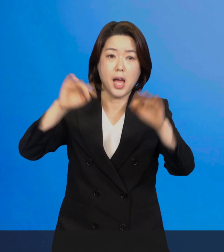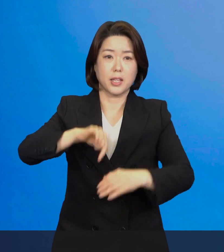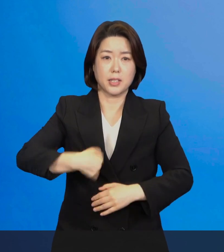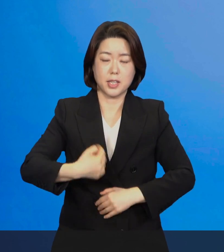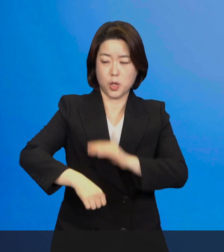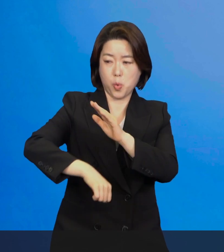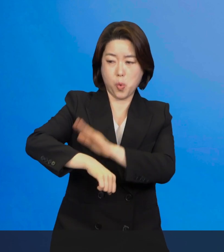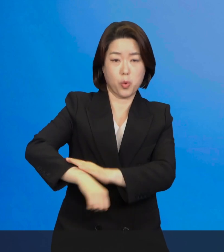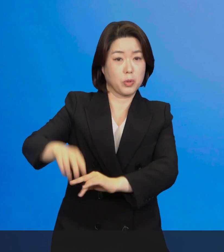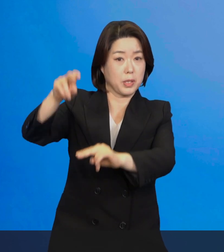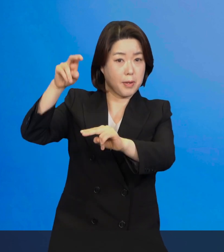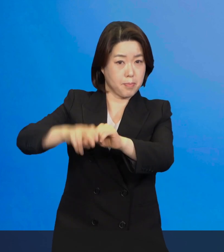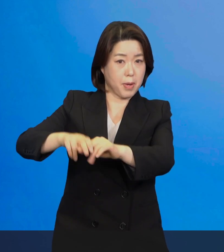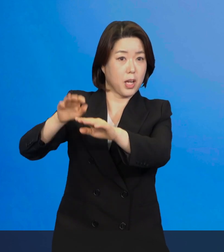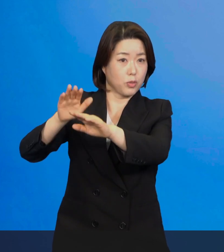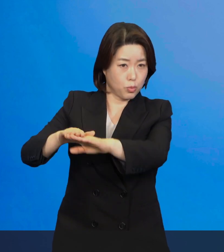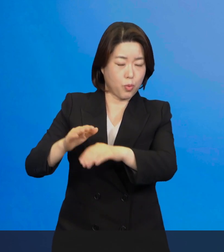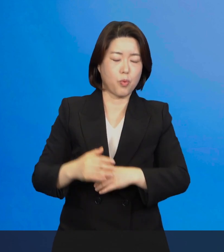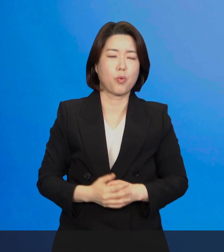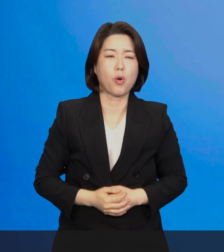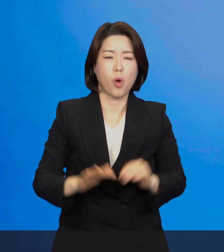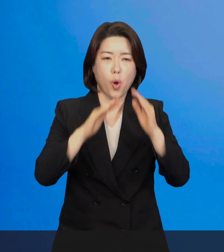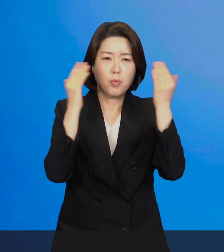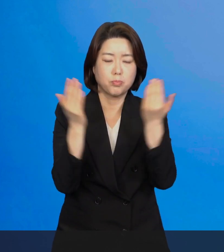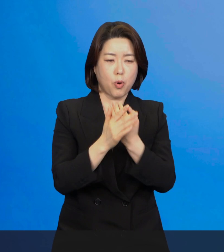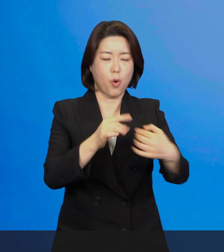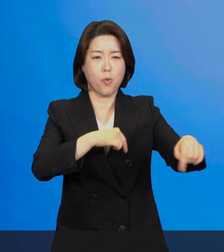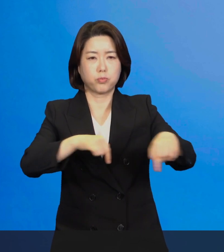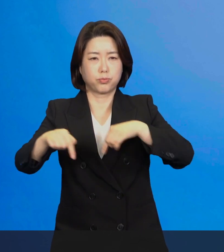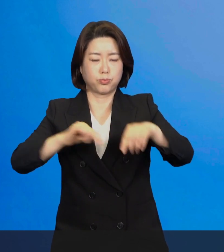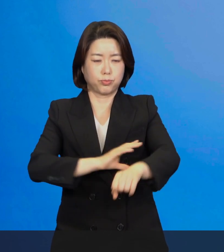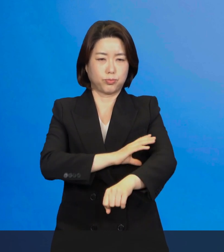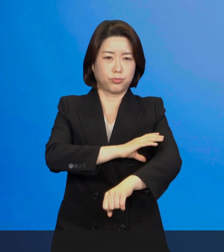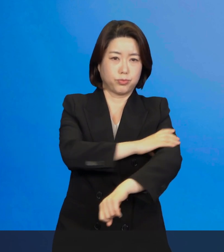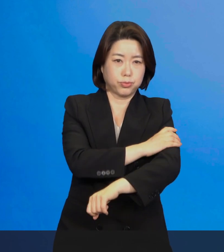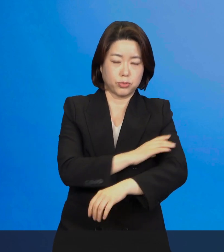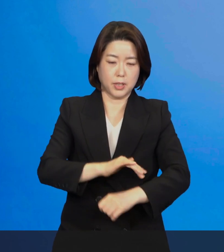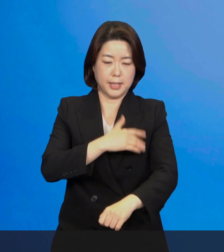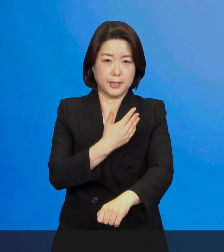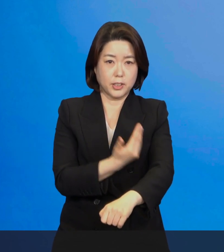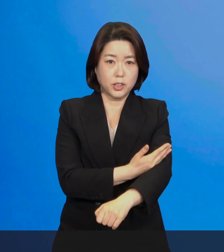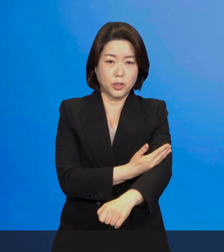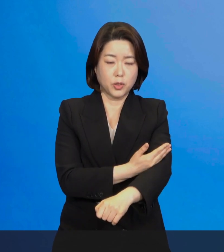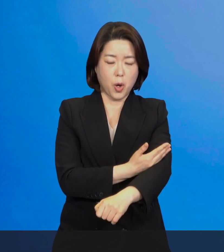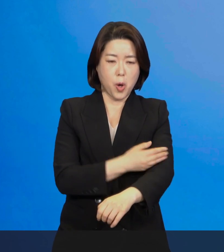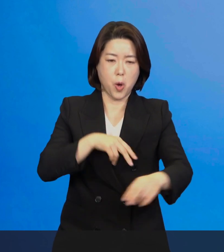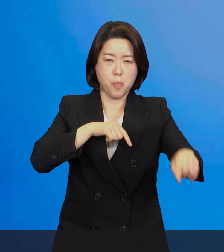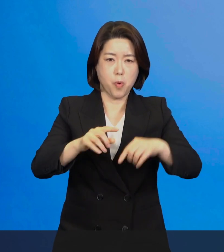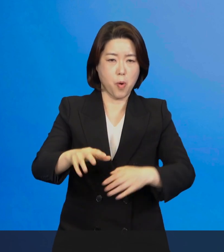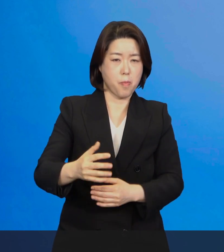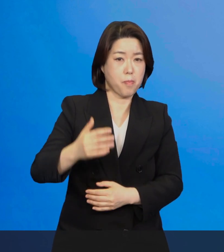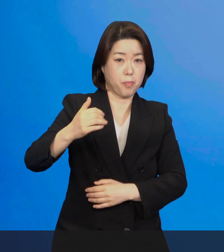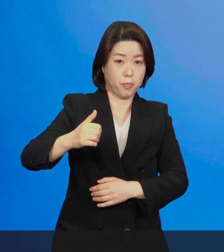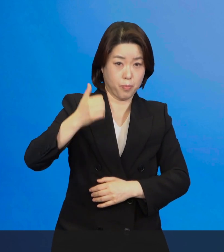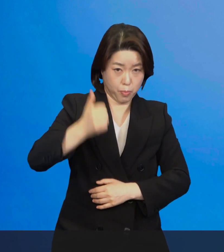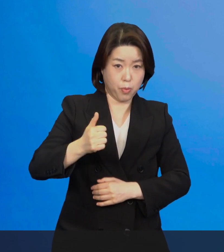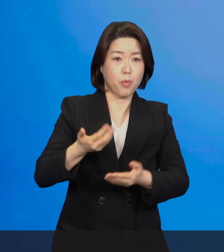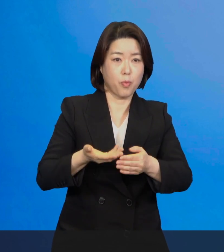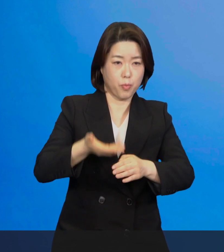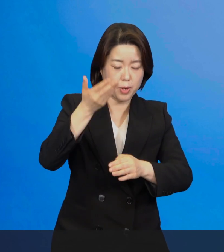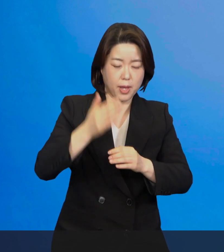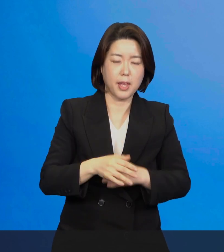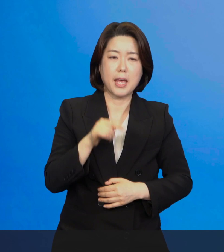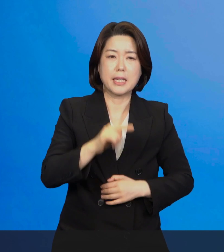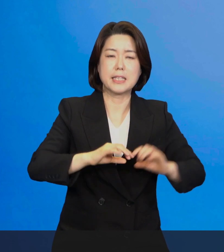자기의 오른쪽에 앉히셔서 모든 정권과 권세와 능력과 주권 위에 그리고